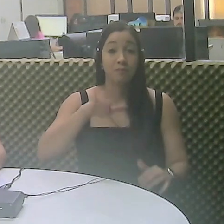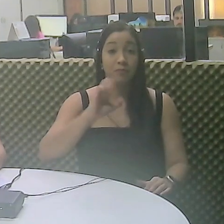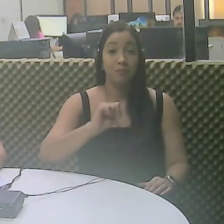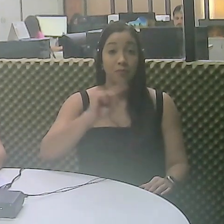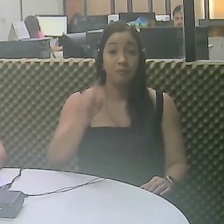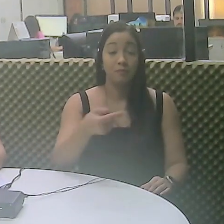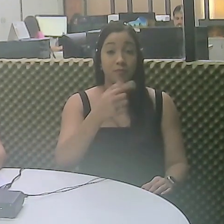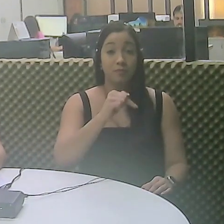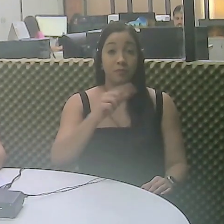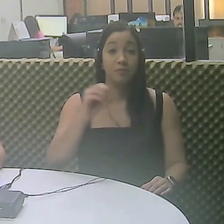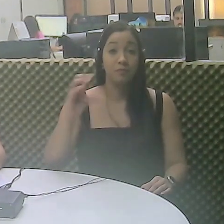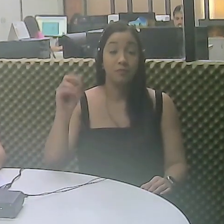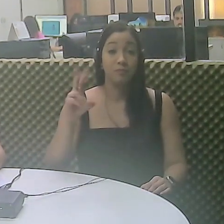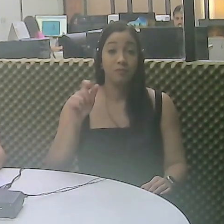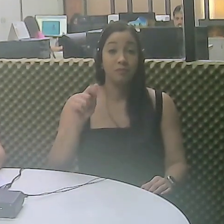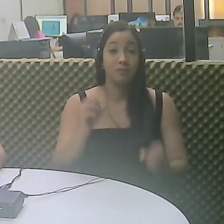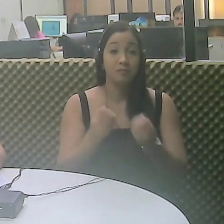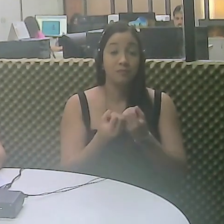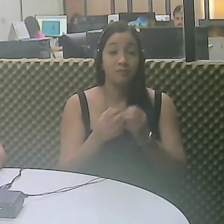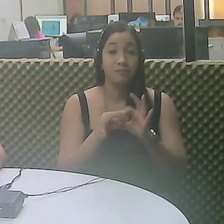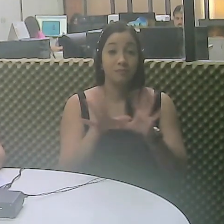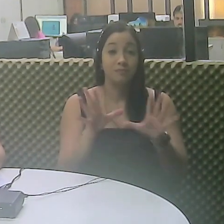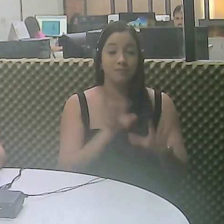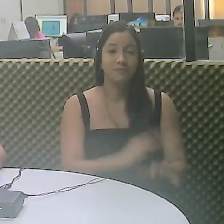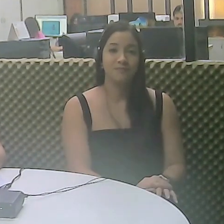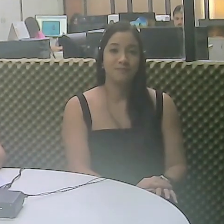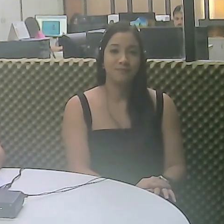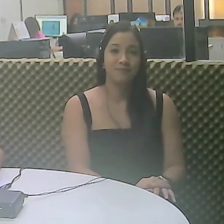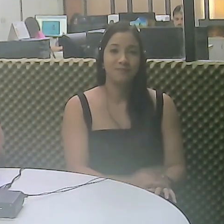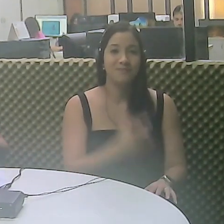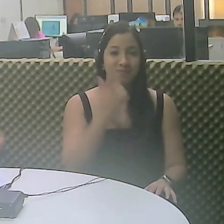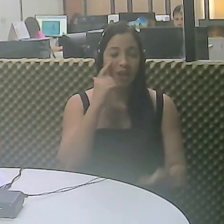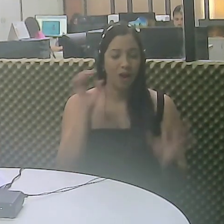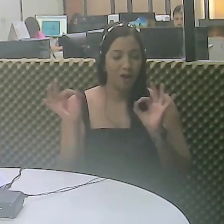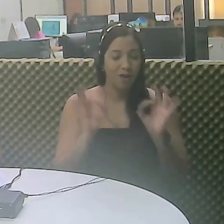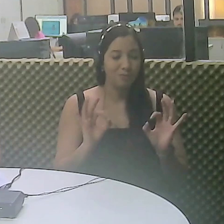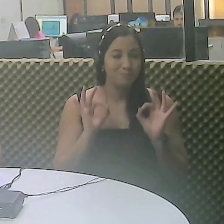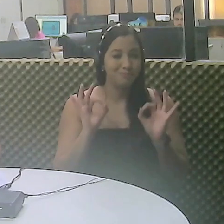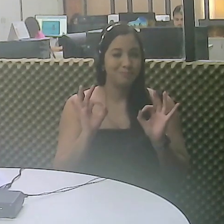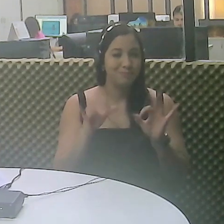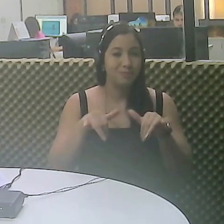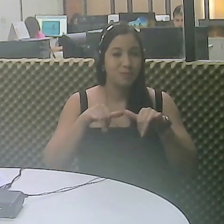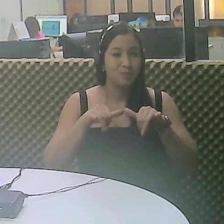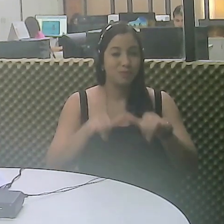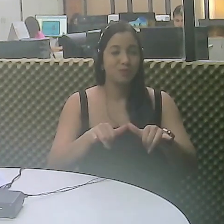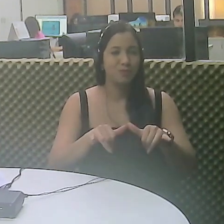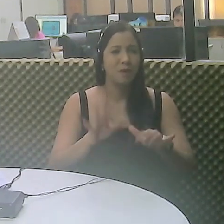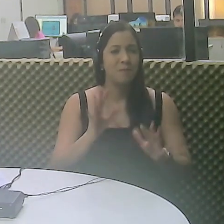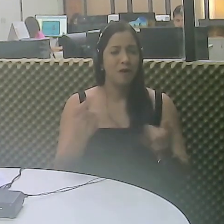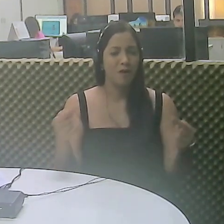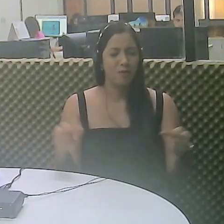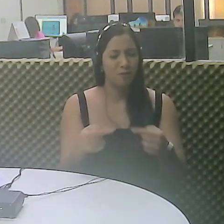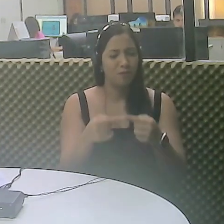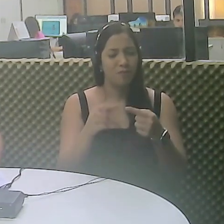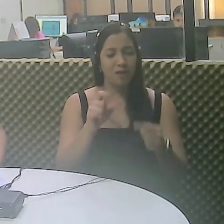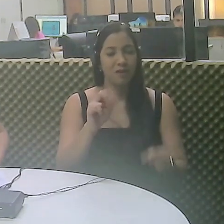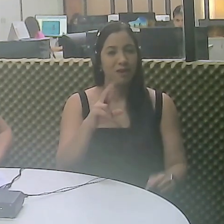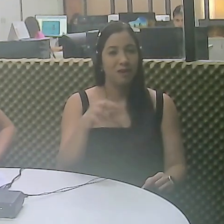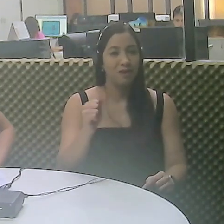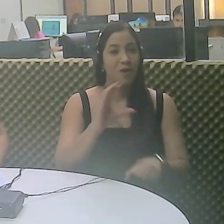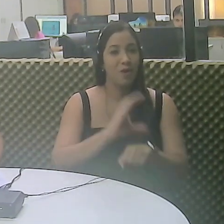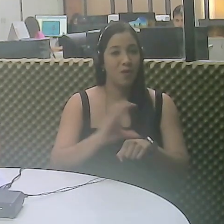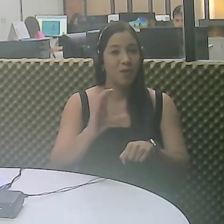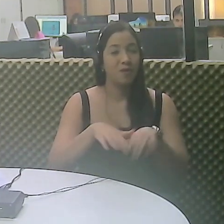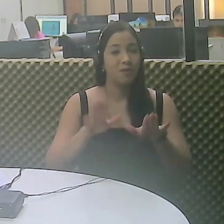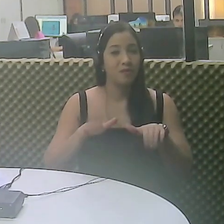8.700 vagas oferecidas. Esse é um look dos sonhos e esse é um carrinho de supermercado. O que tem em comum? A Lara, que fez curso